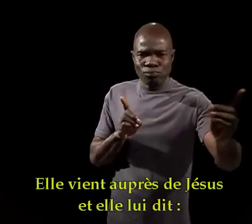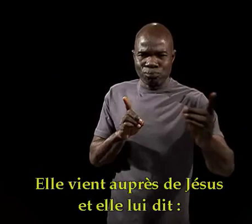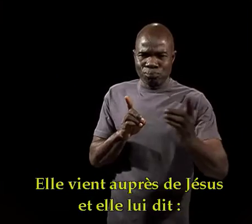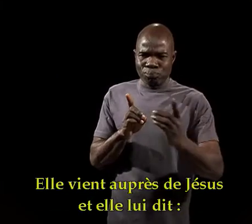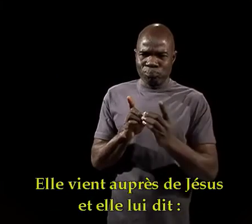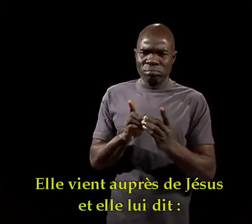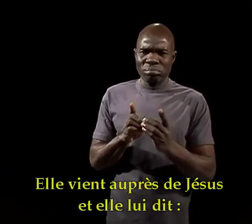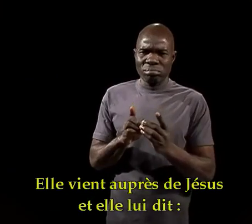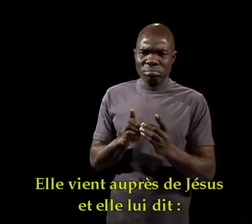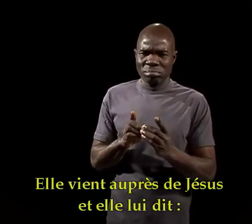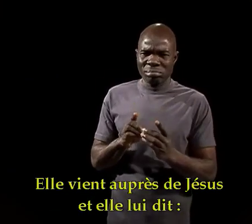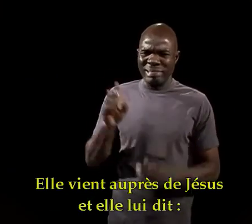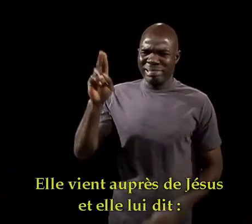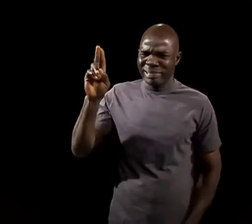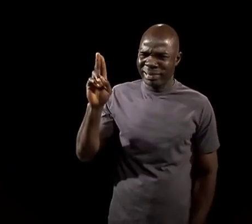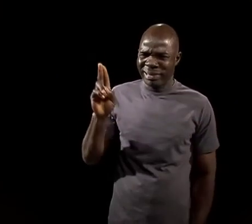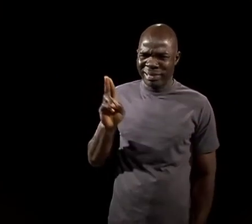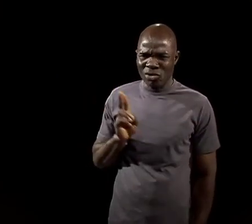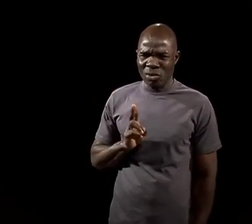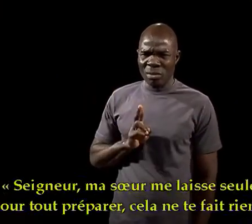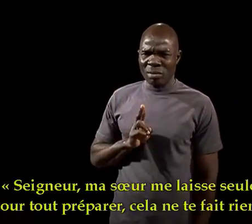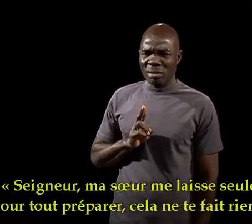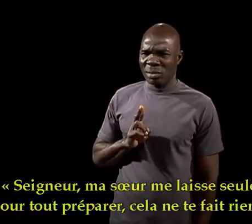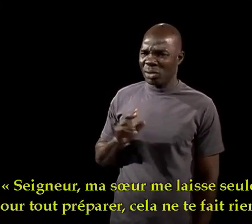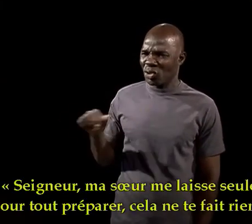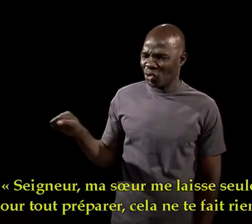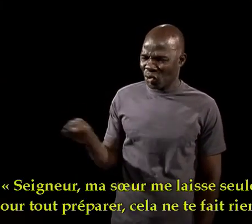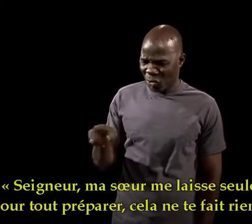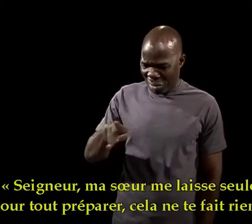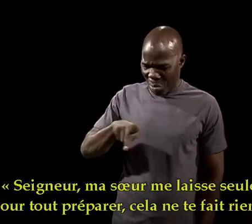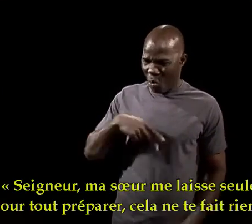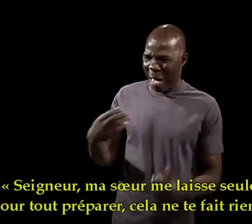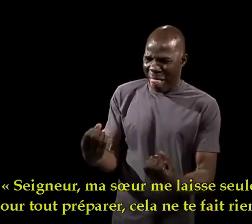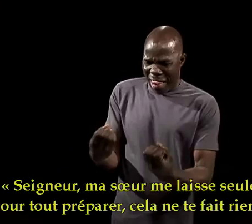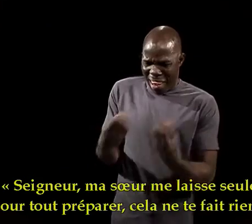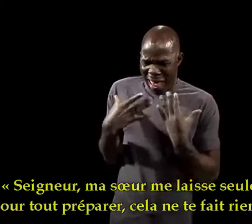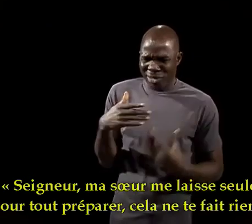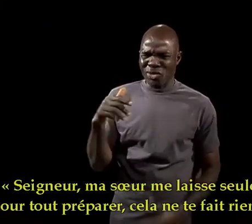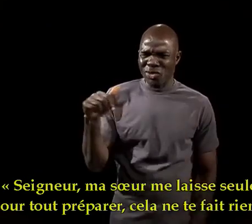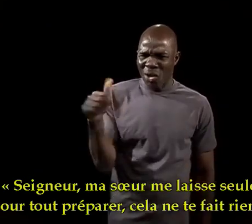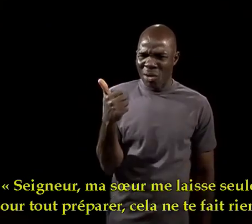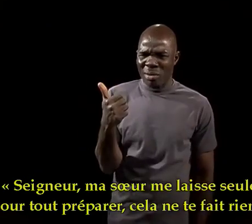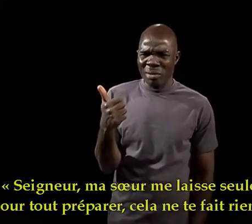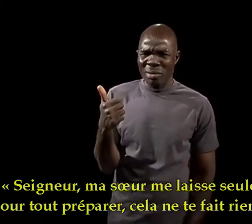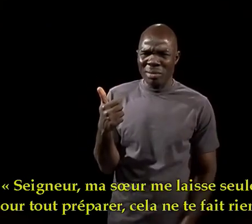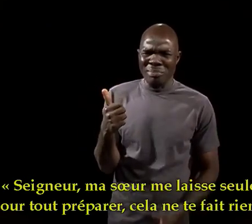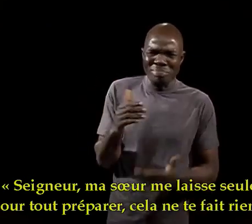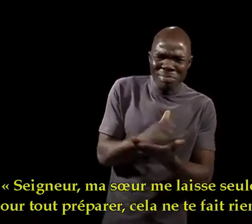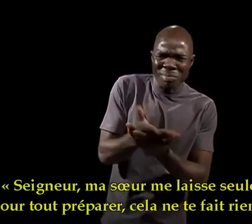Elle vient auprès de Jésus et elle lui dit « Seigneur, ma sœur me laisse seule pour tout préparer. Cela